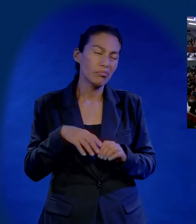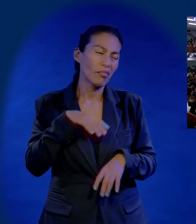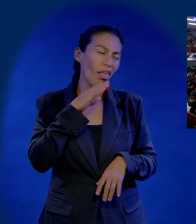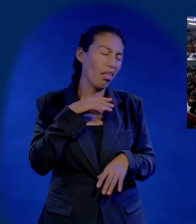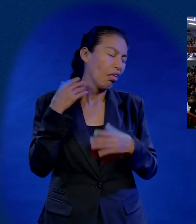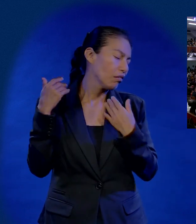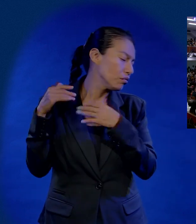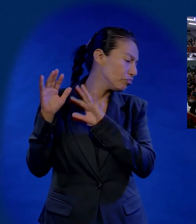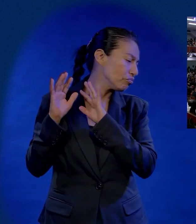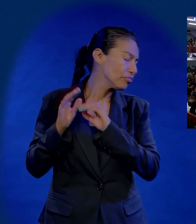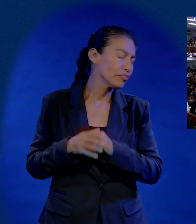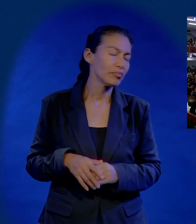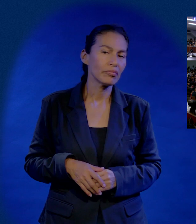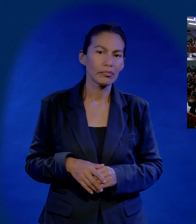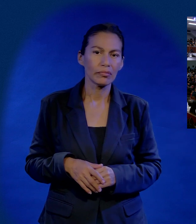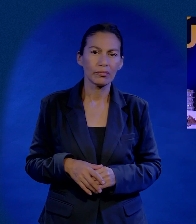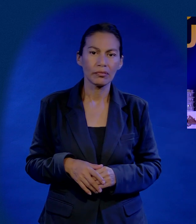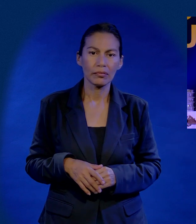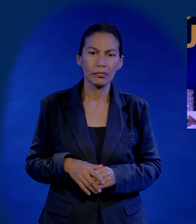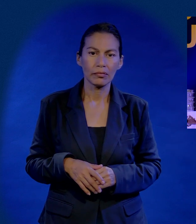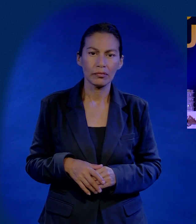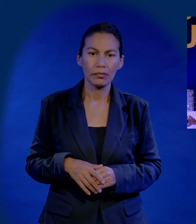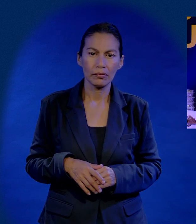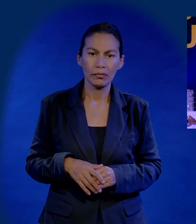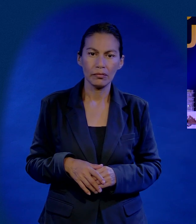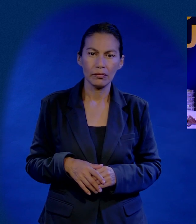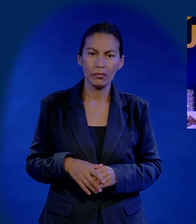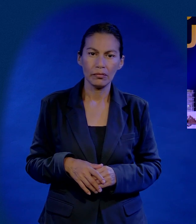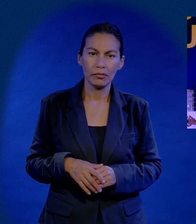vive en indiferencia.